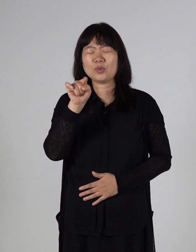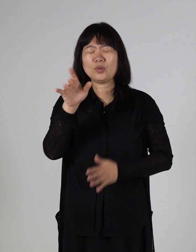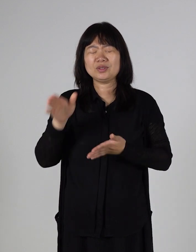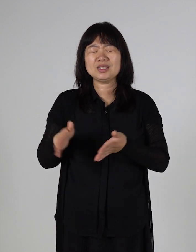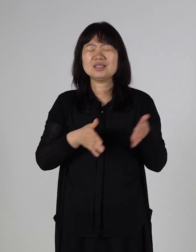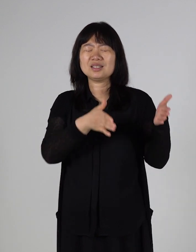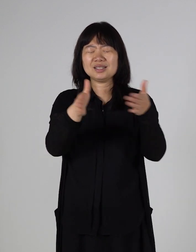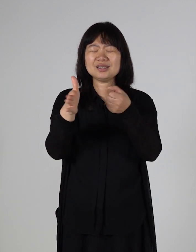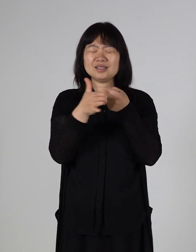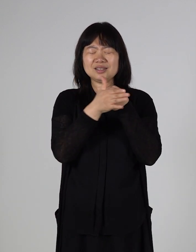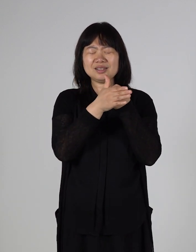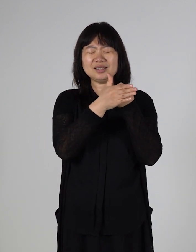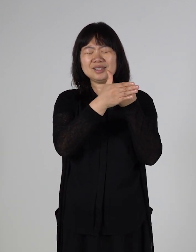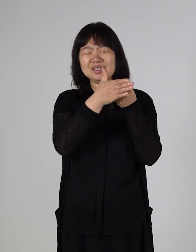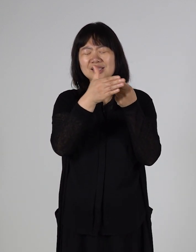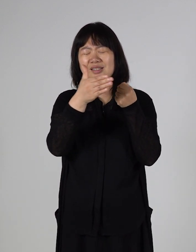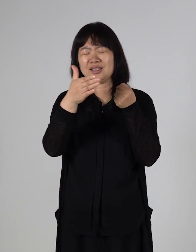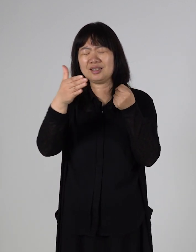이기리오니